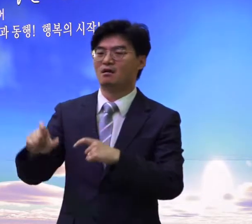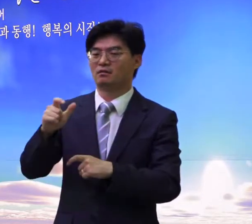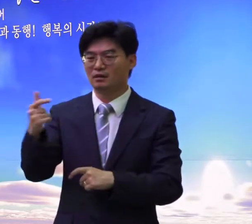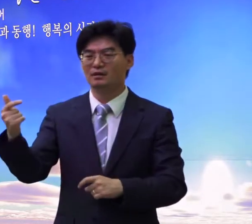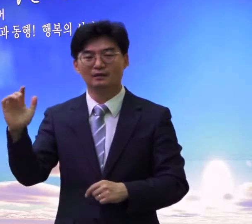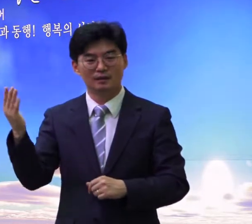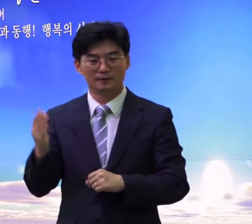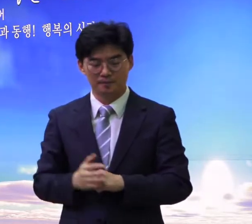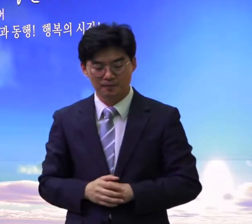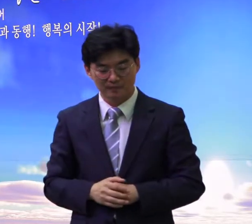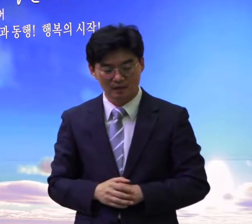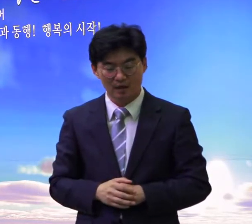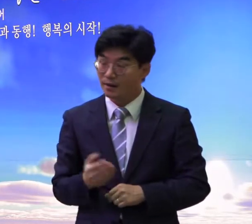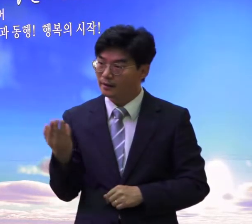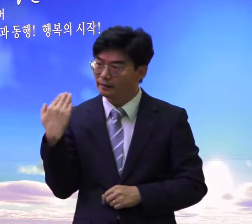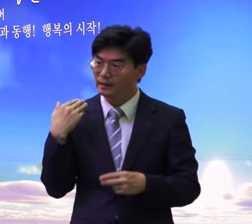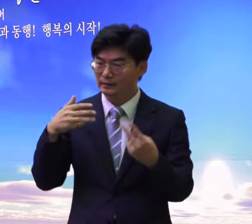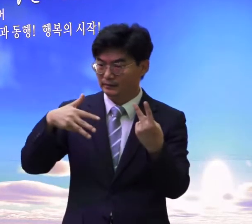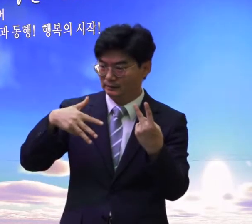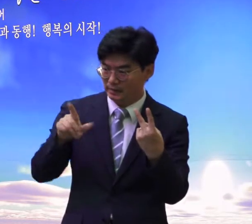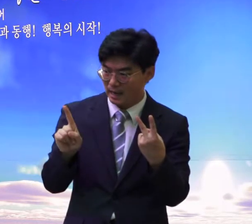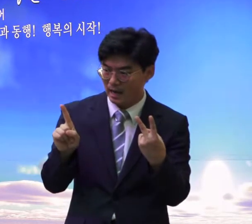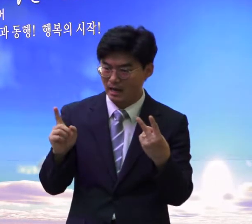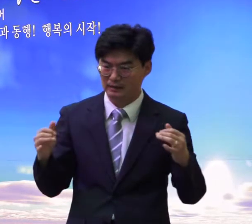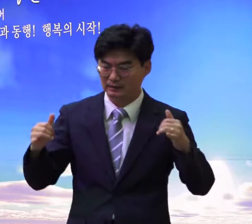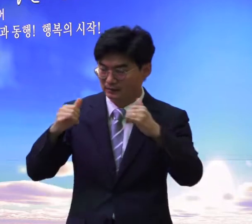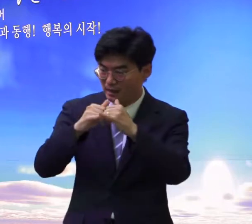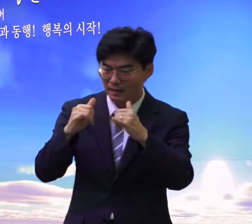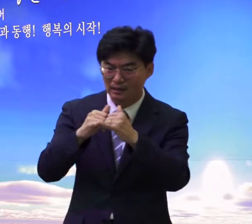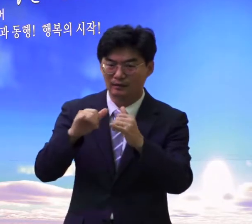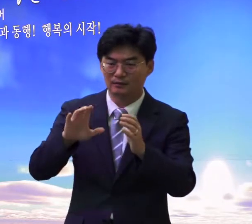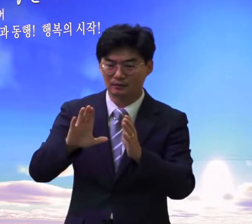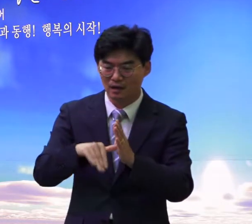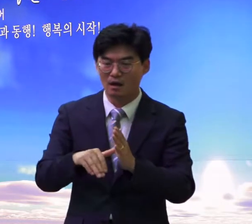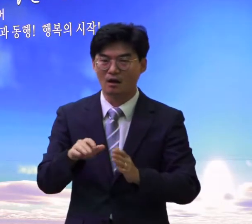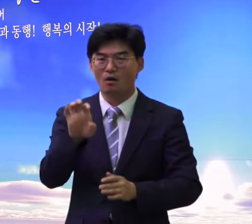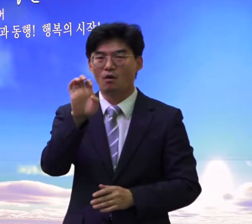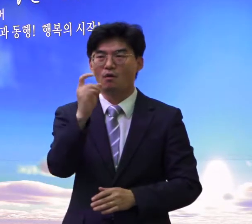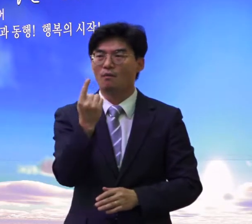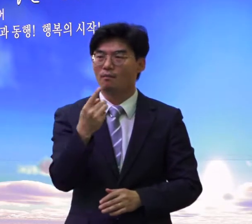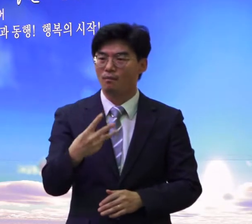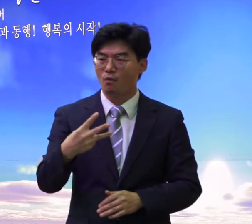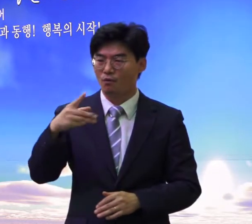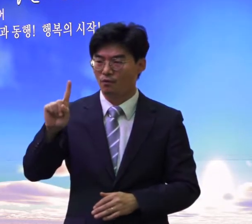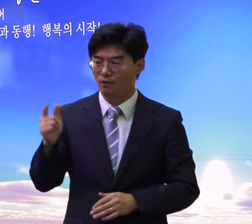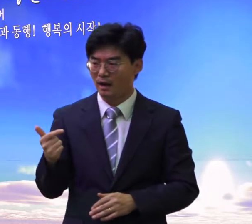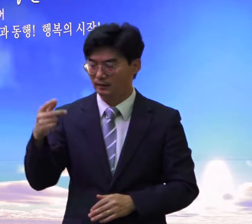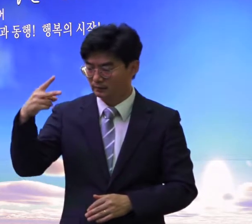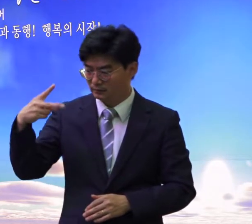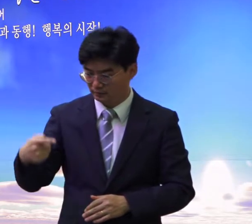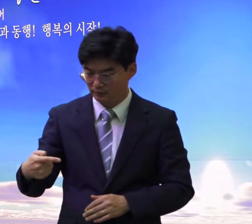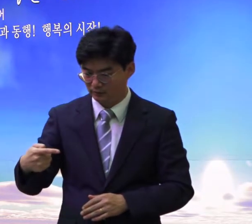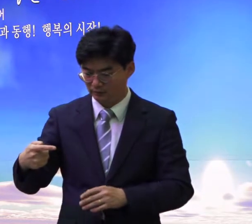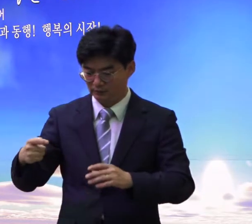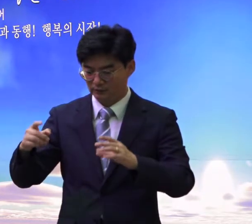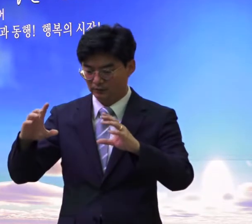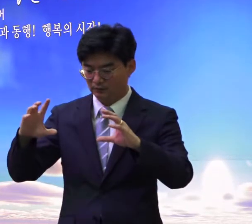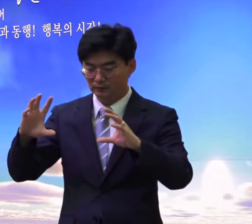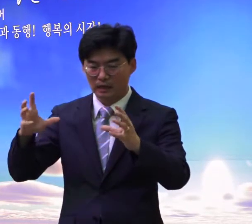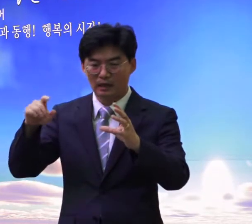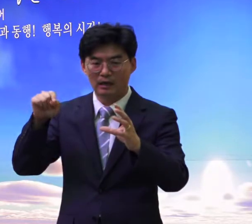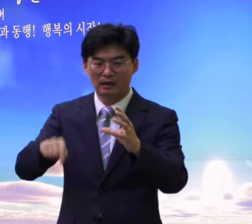일으키고 폴란드를 점령하면서 폴란드에 있던 수많은 유대인들을 잡아서 포로 수용소에 가두고 또 생체 실험을